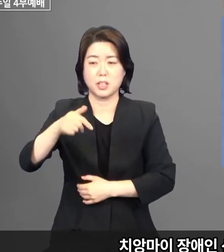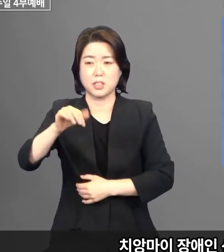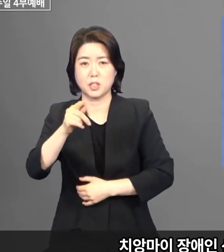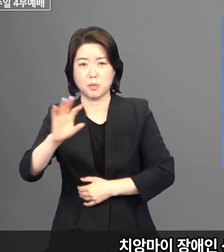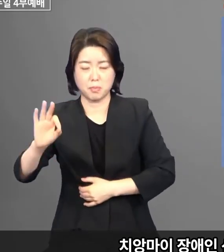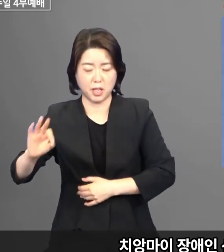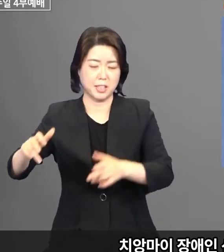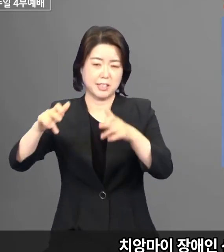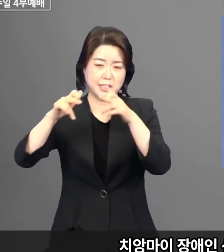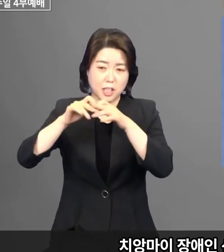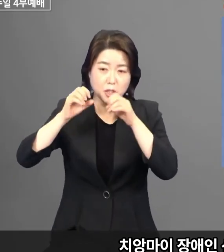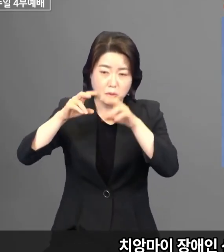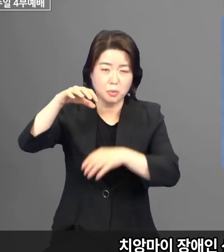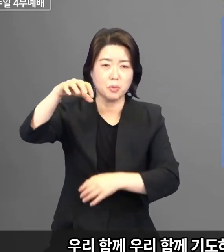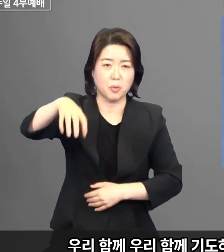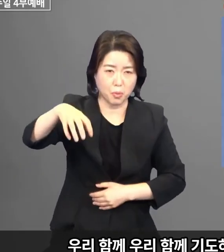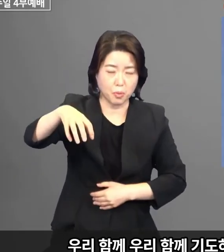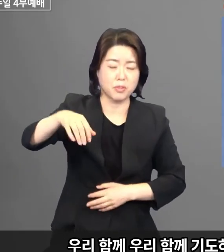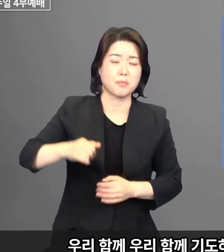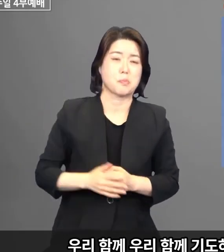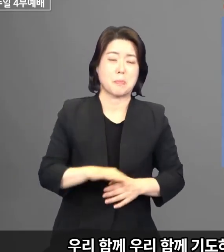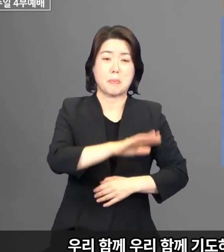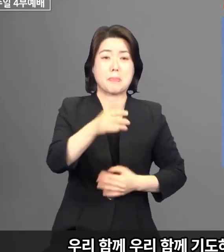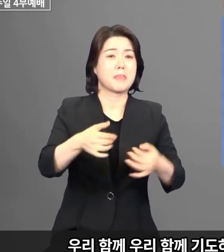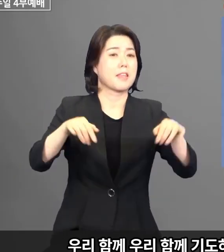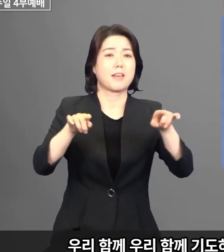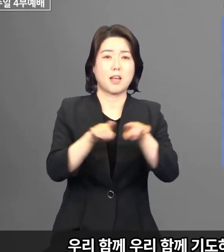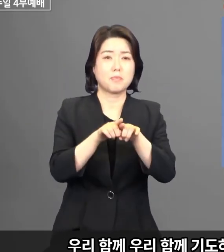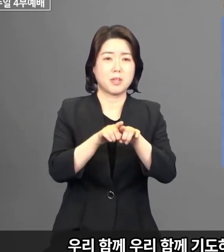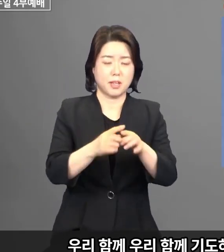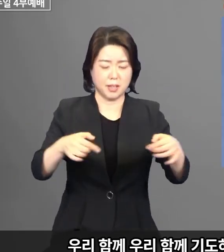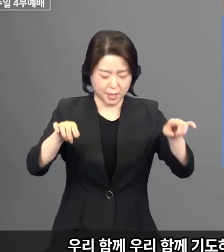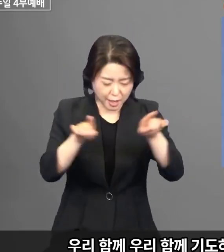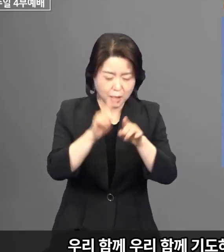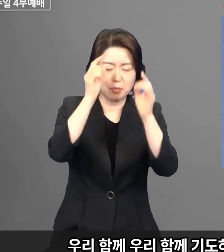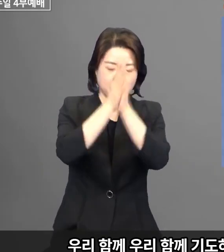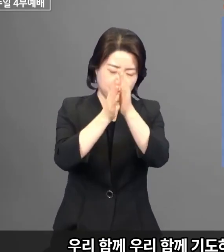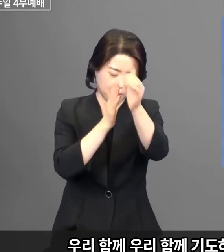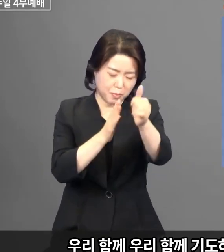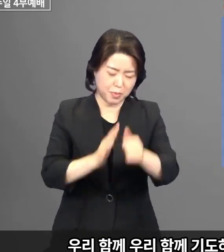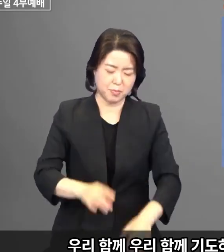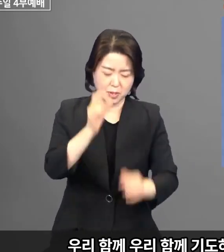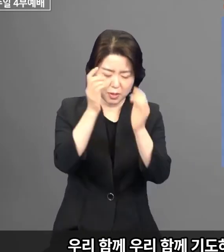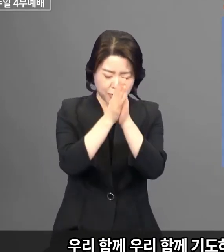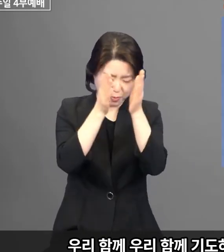치앙마이 장애인 선교 현장을 위해서 우리 함께 기도하겠습니다.